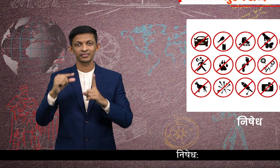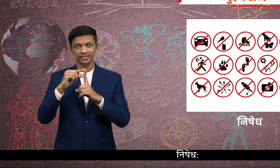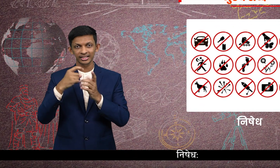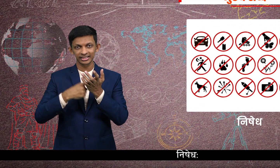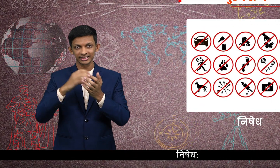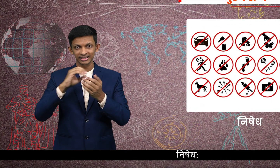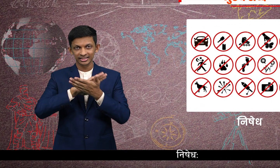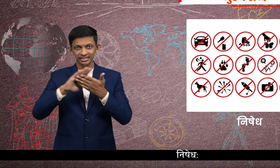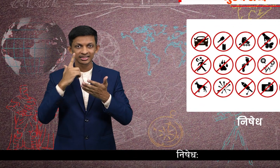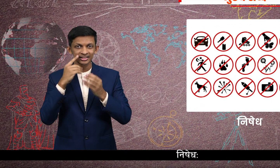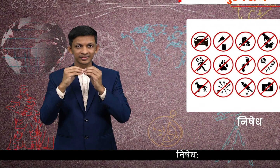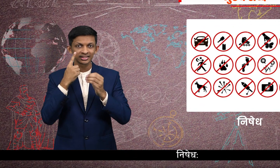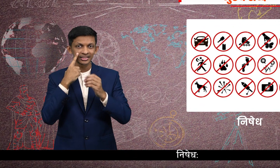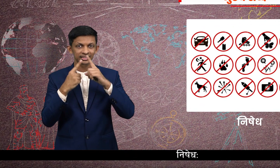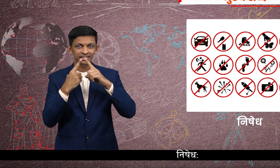निषेध,